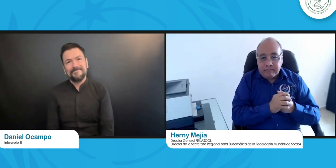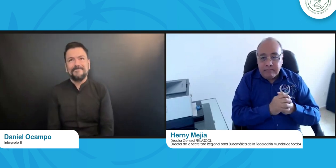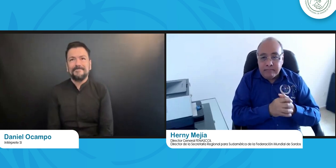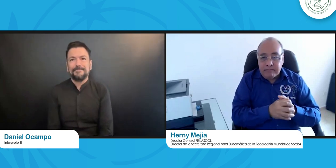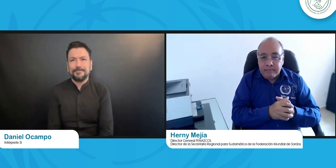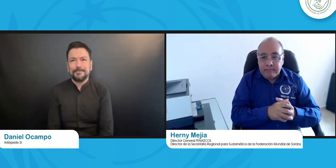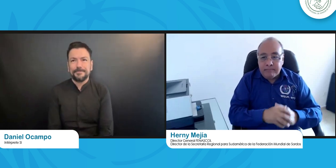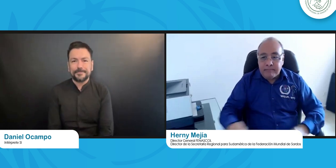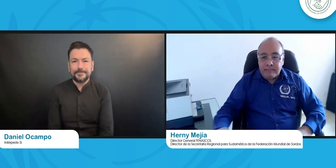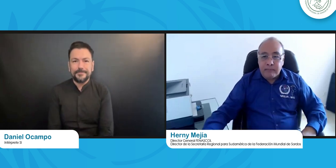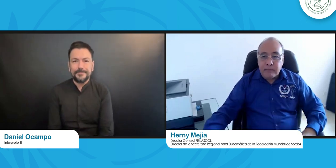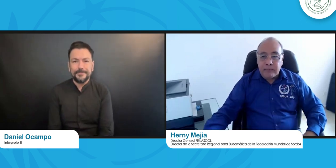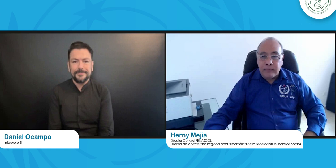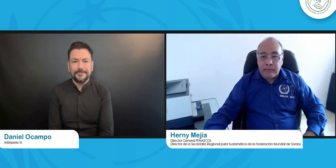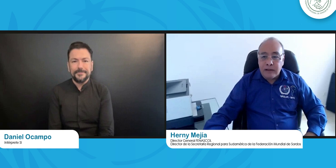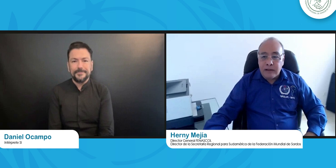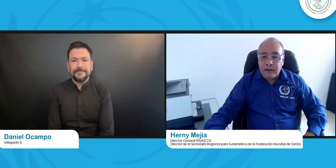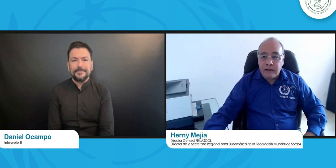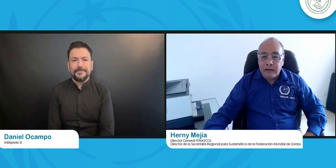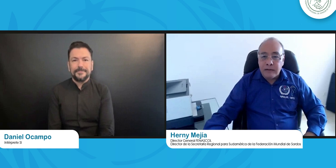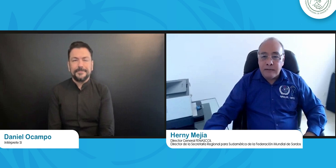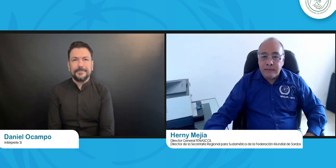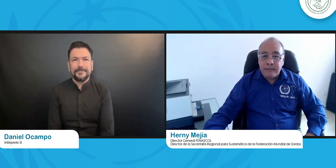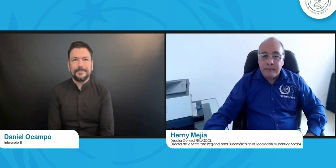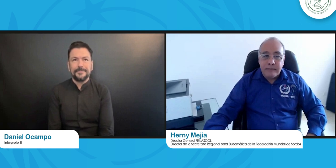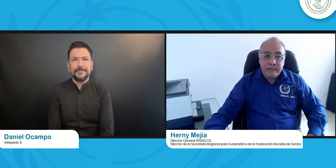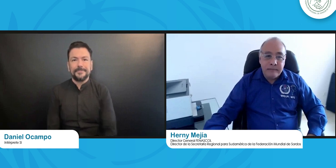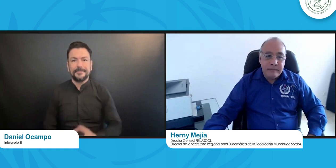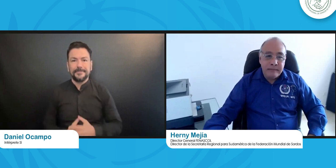Muchas gracias. Muchas gracias,